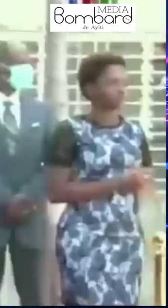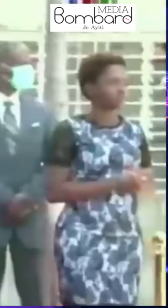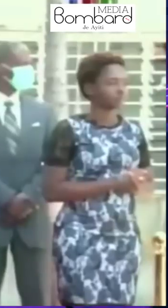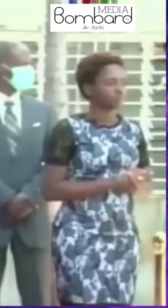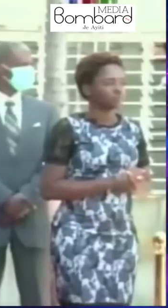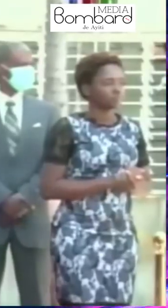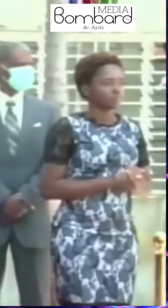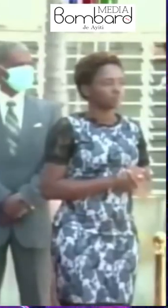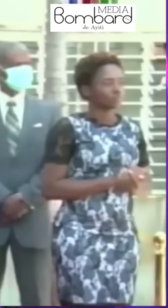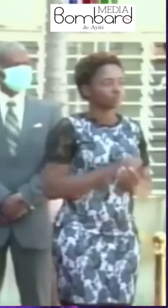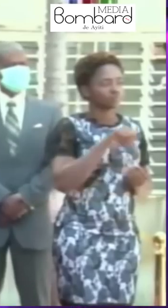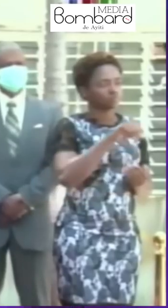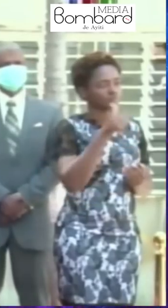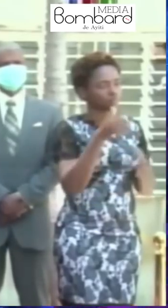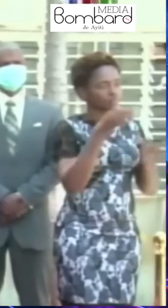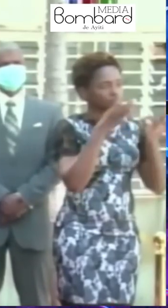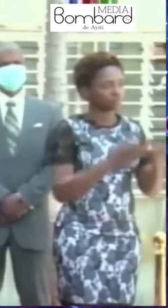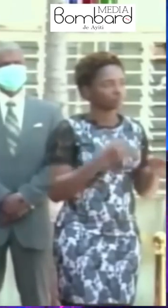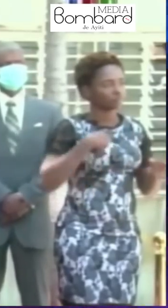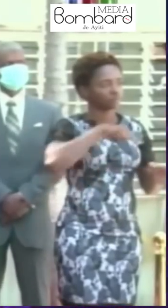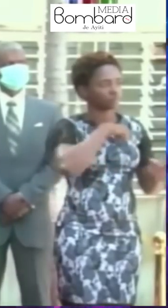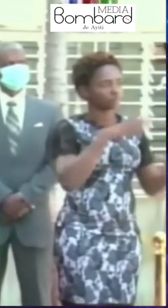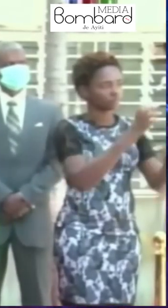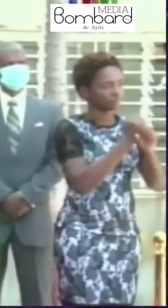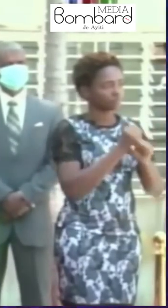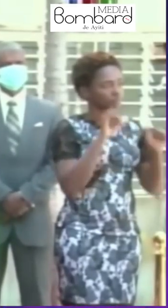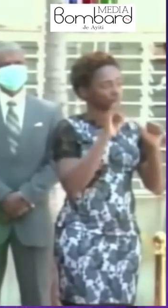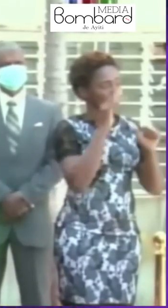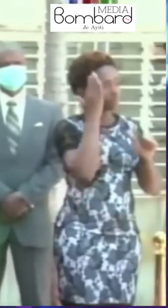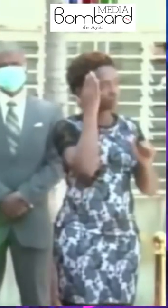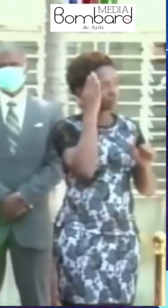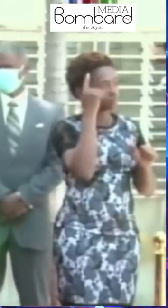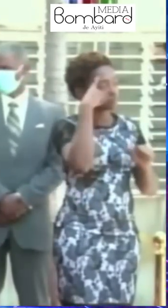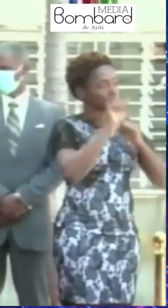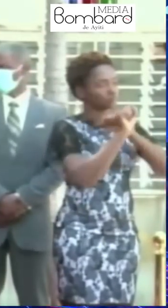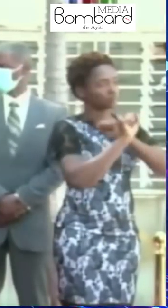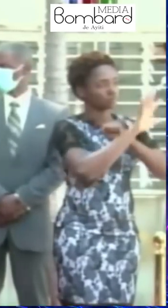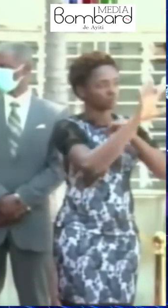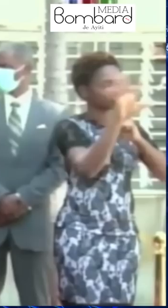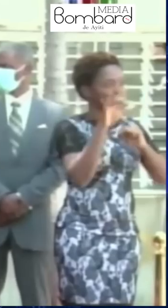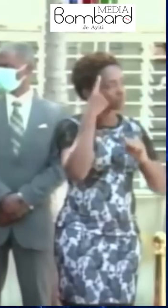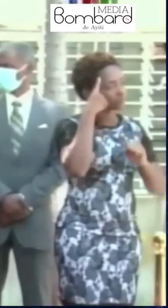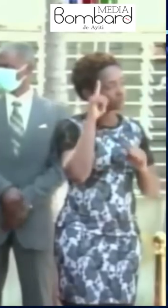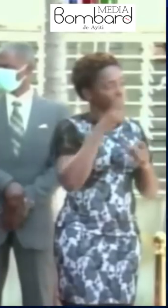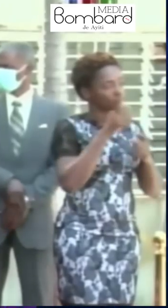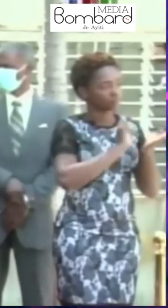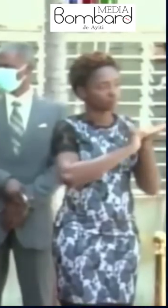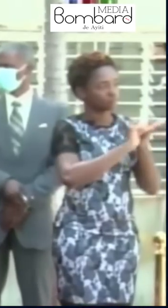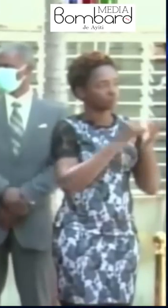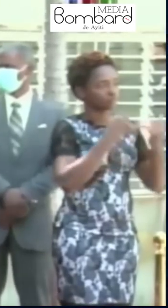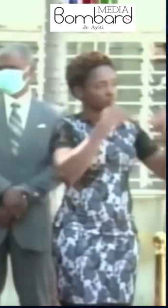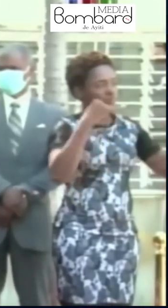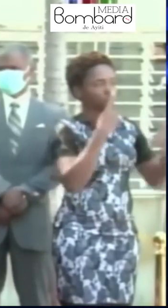Haïti. L'autre décision nous prenons, même quand nous connaissons pour les affaires coronavirus, nous avons créé une ligne rouge, une